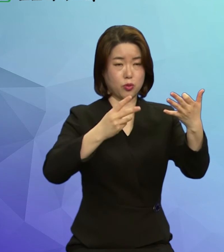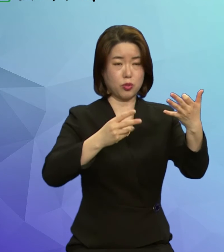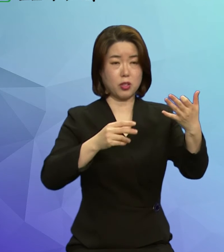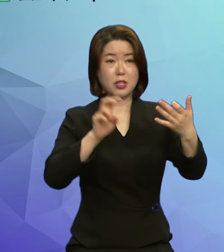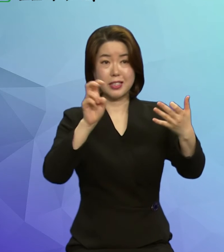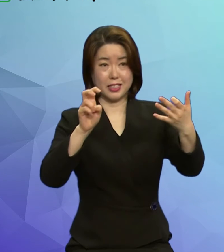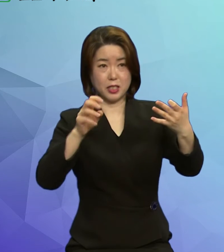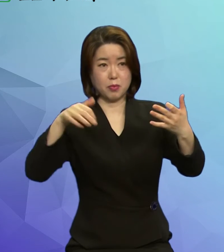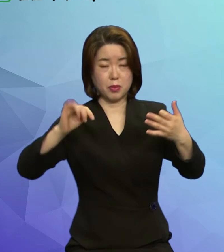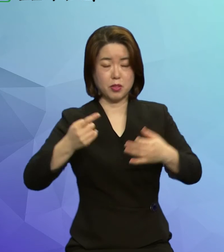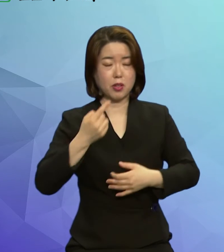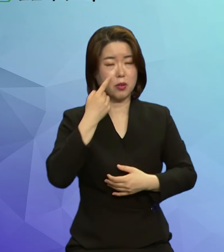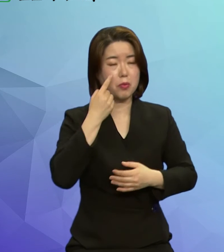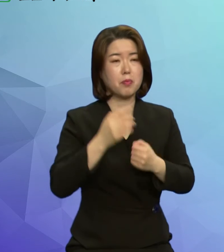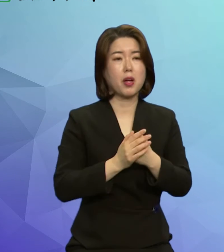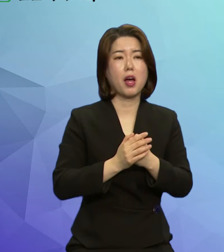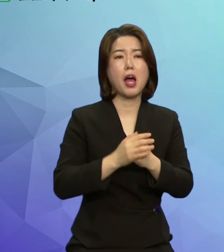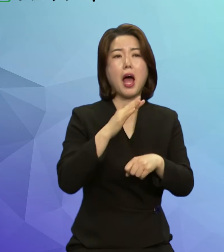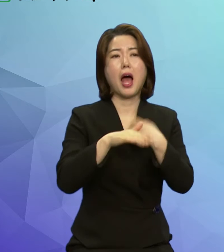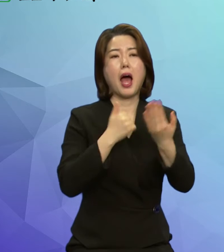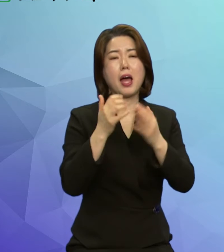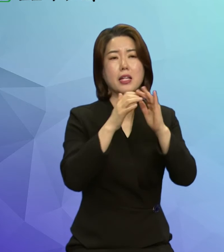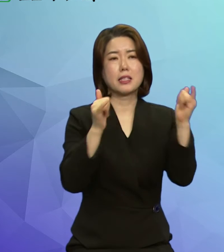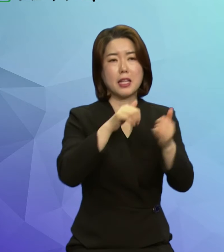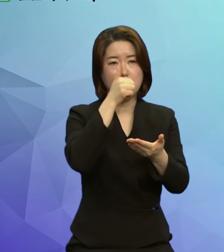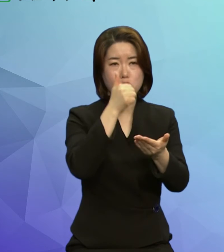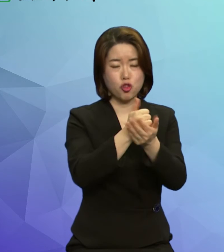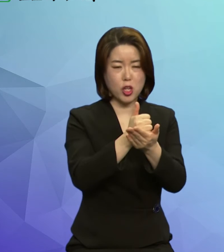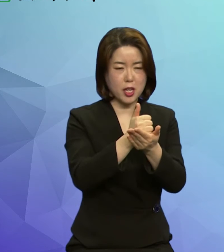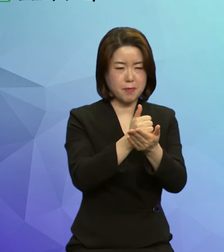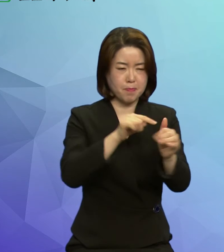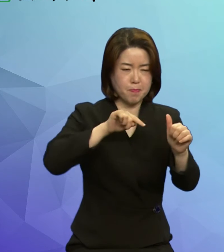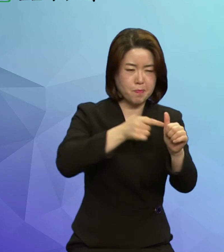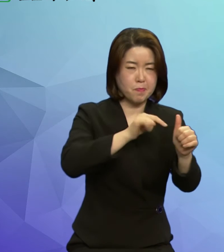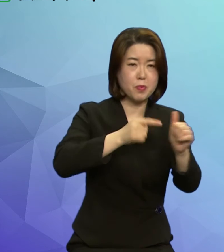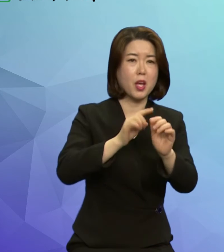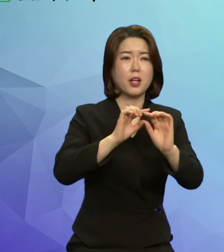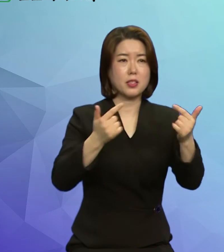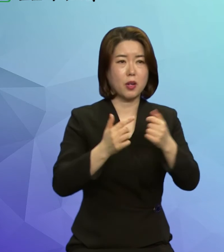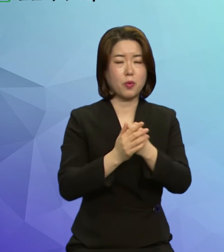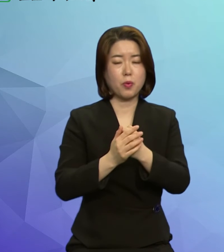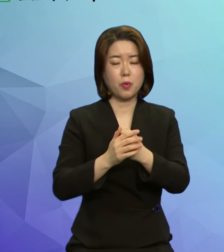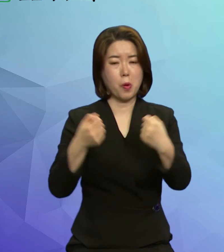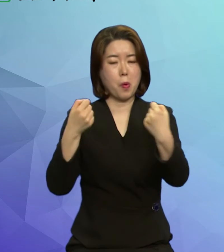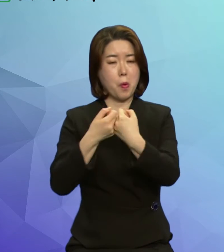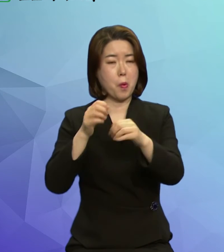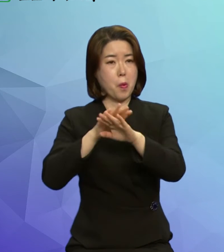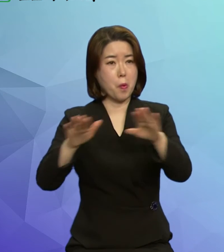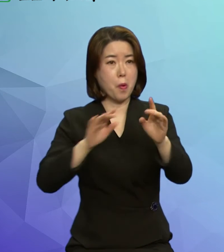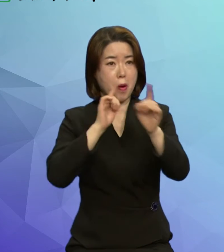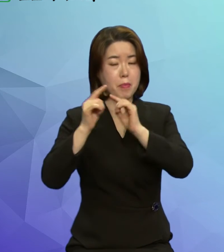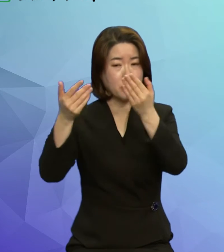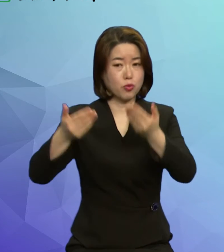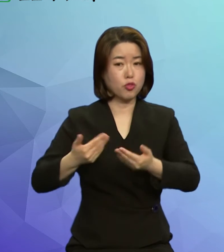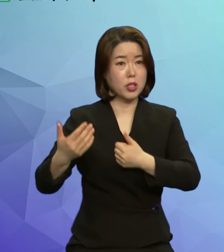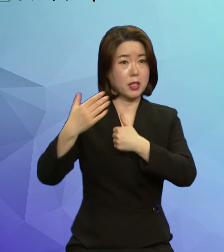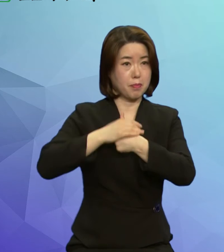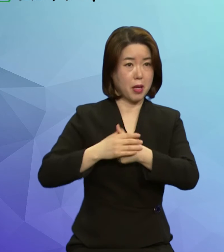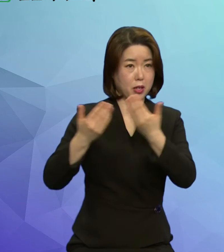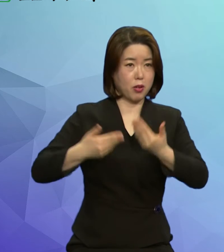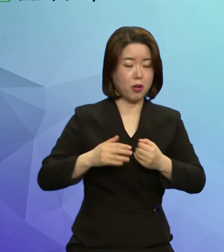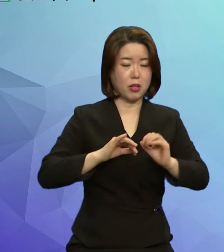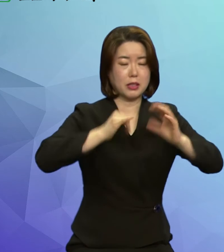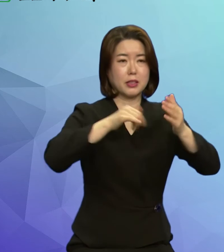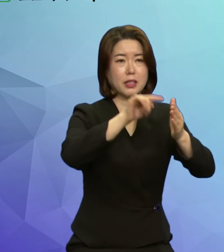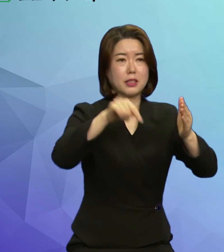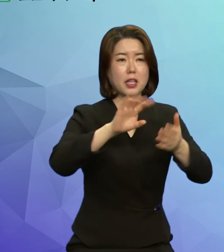20절에 곧 하나님께서 사람들의 죄가를 따지지 않으시고 화해의 말씀을 우리에게 맡겨주심으로써 세상을